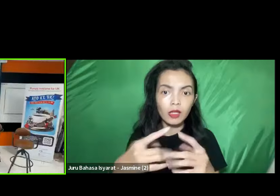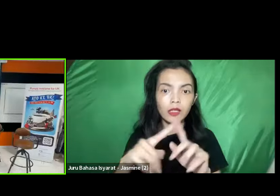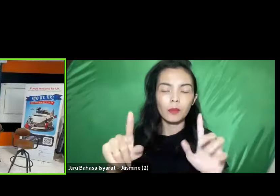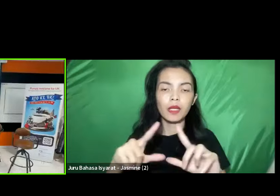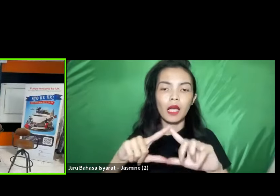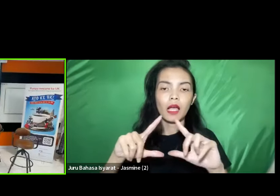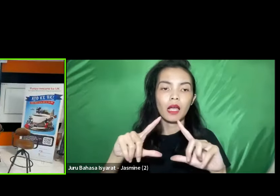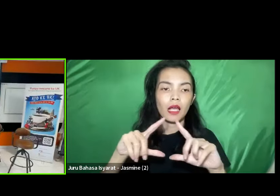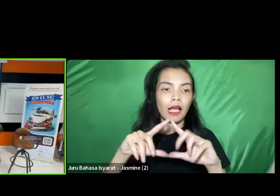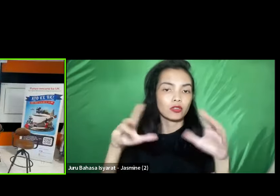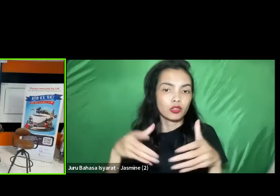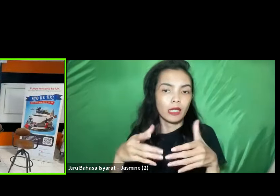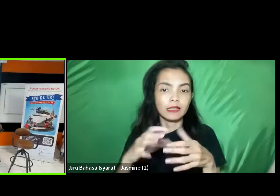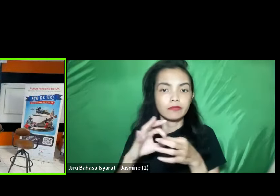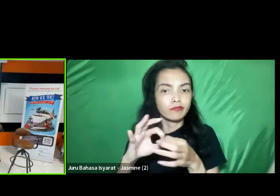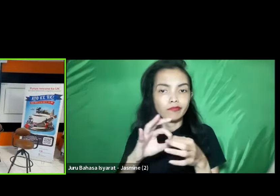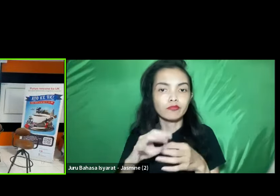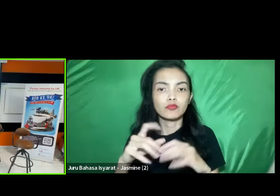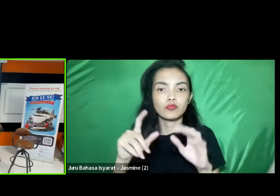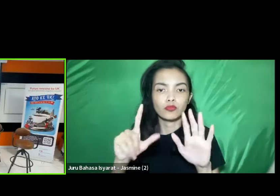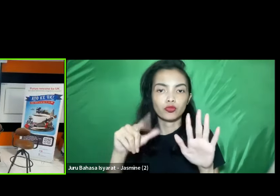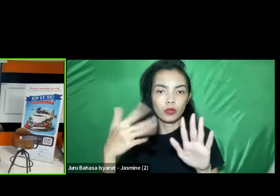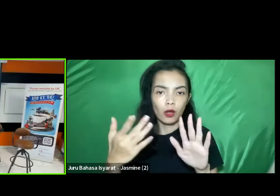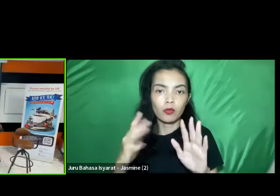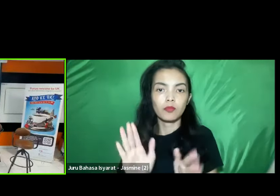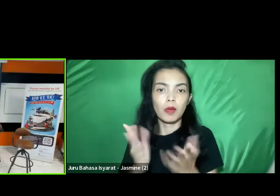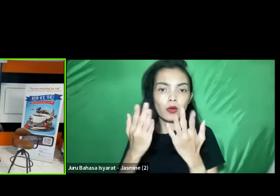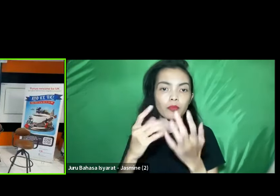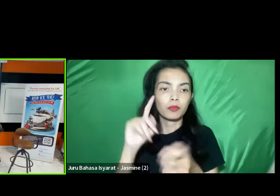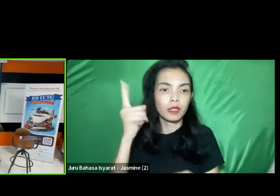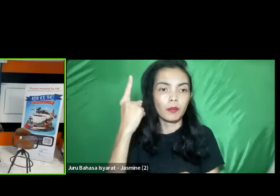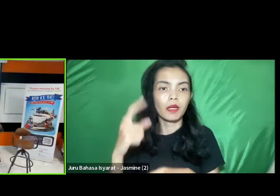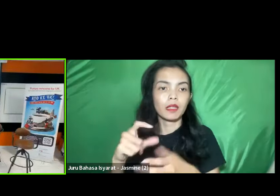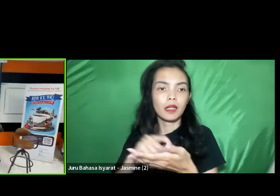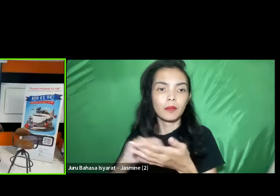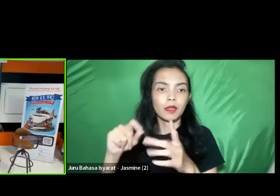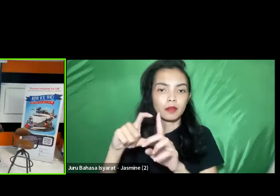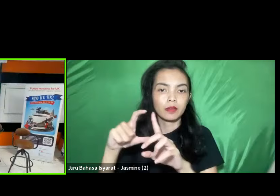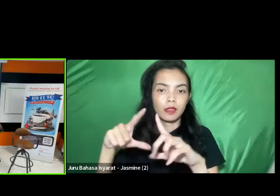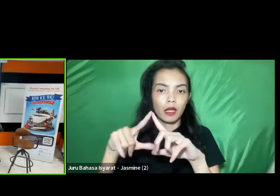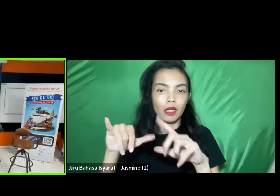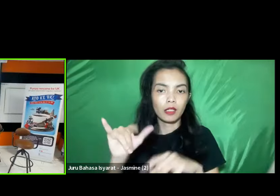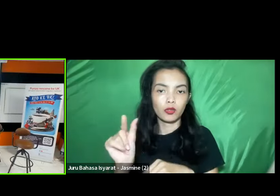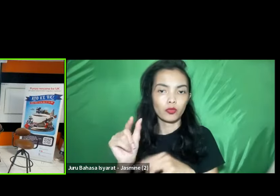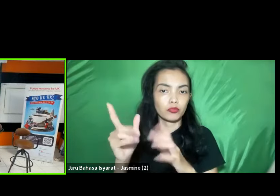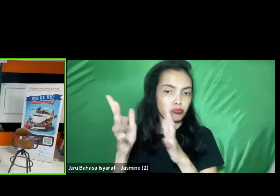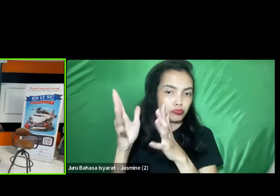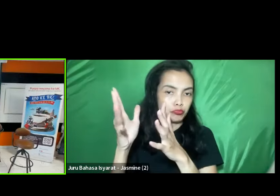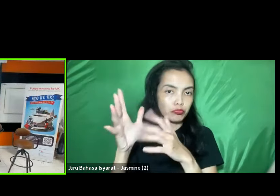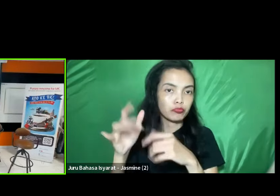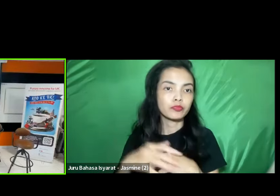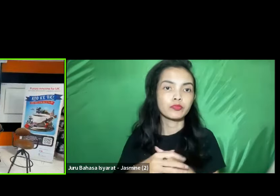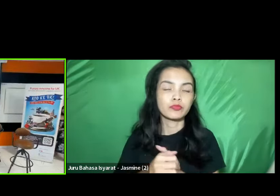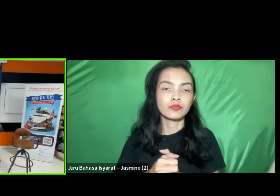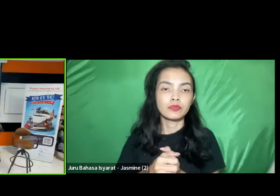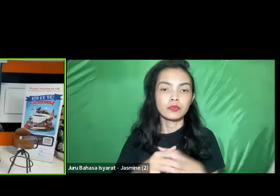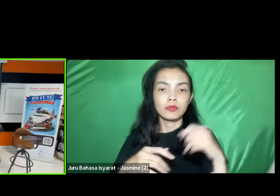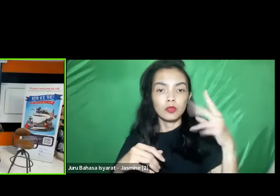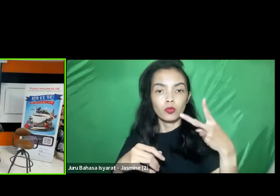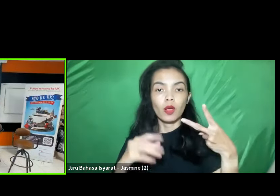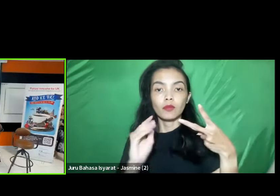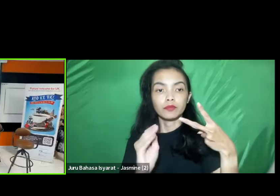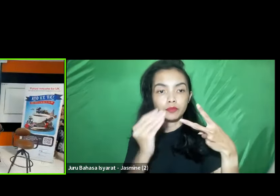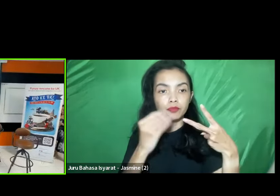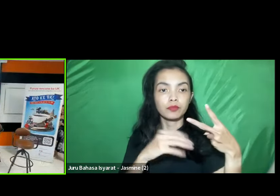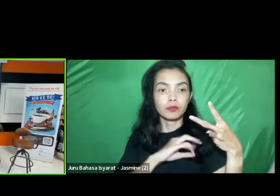pertama kali dibangun oleh Mbak Dayu eh untuk presiden pertama kita kemudian presiden keduanya itu